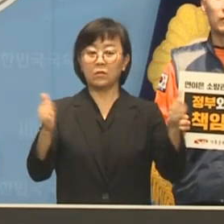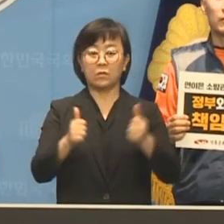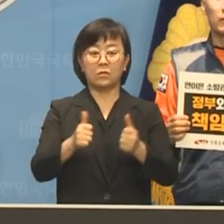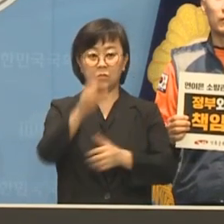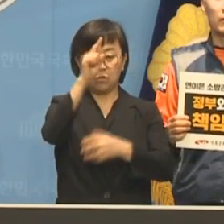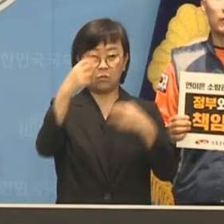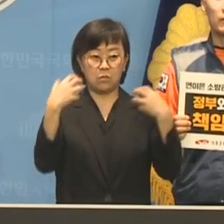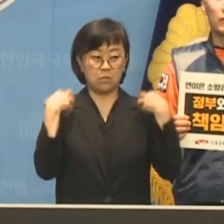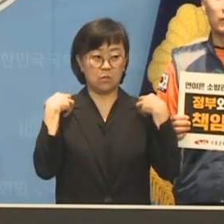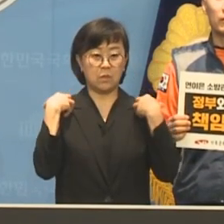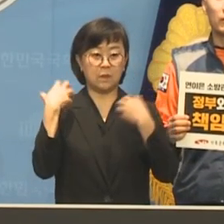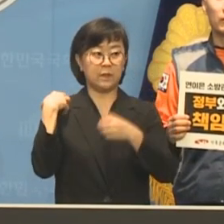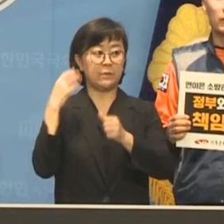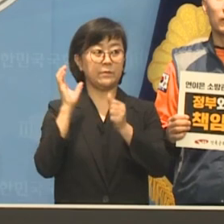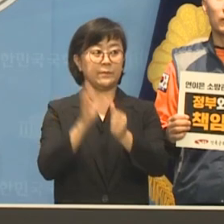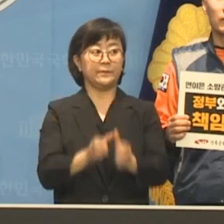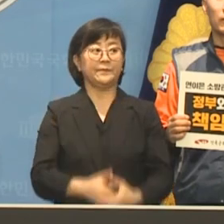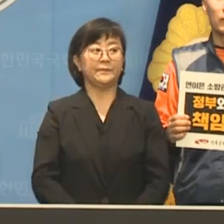정부가 책임져라.